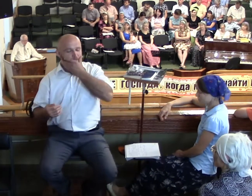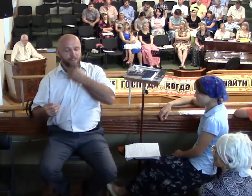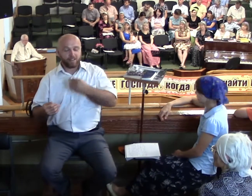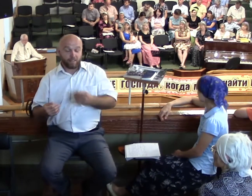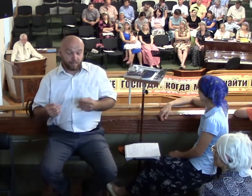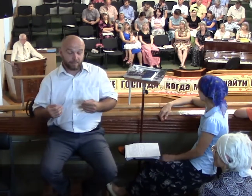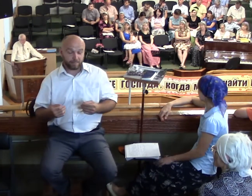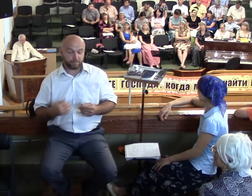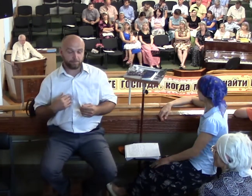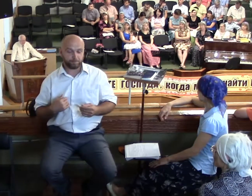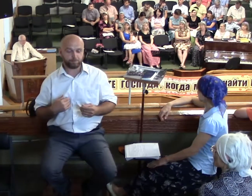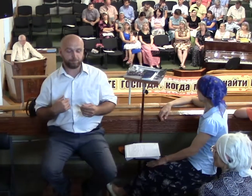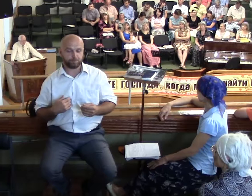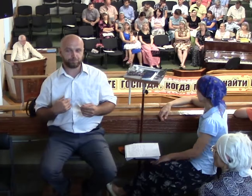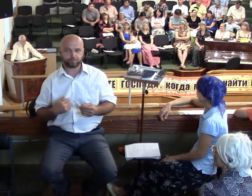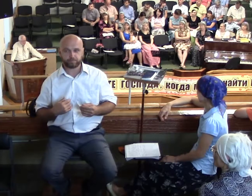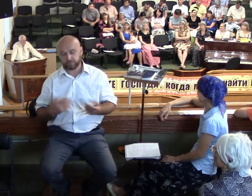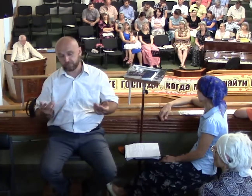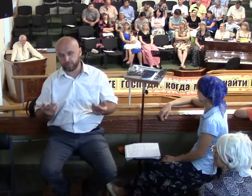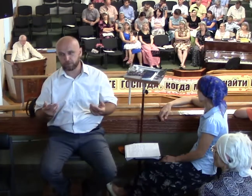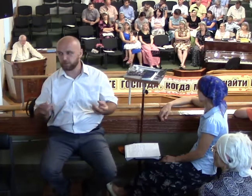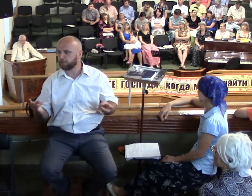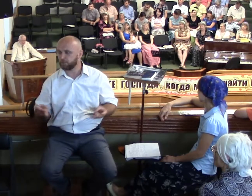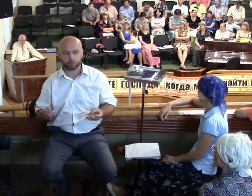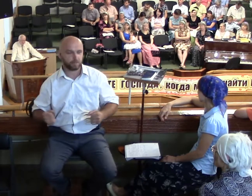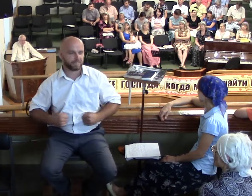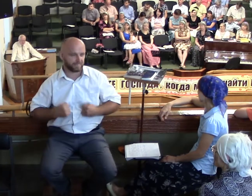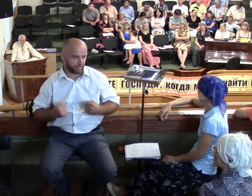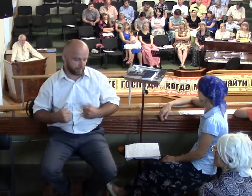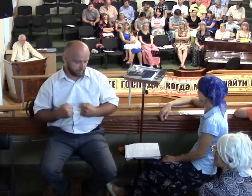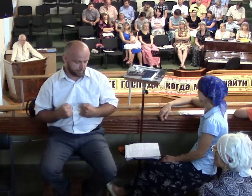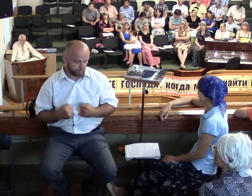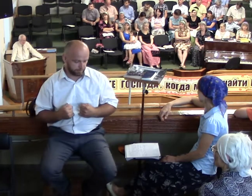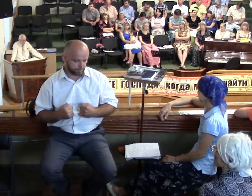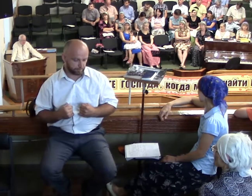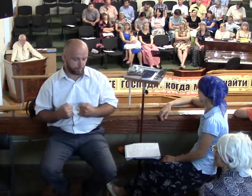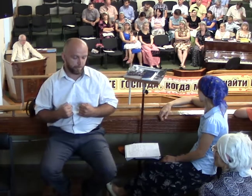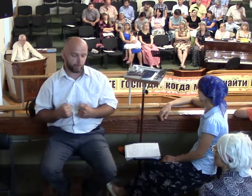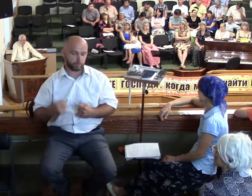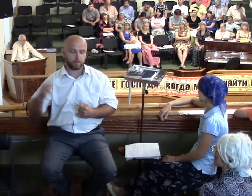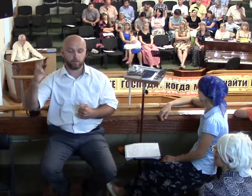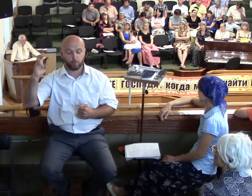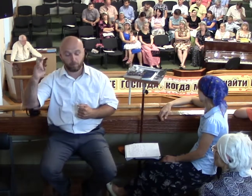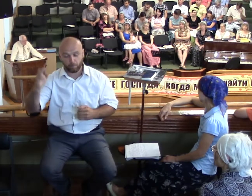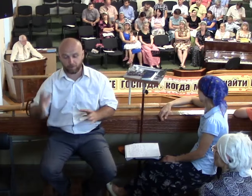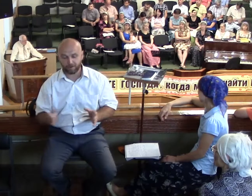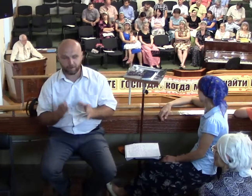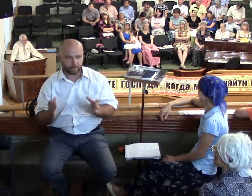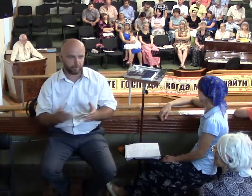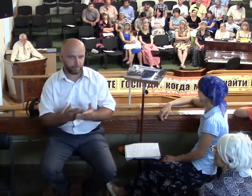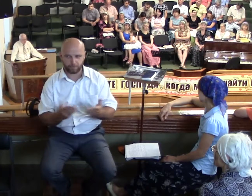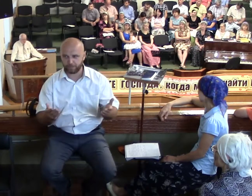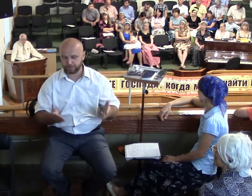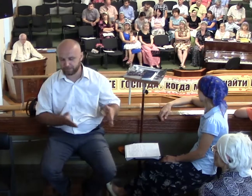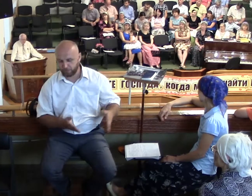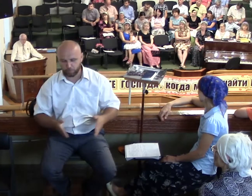Я ударил попасть, не специально. Но Бог хранит, я не говорю этих слов плохих. Я скажу вам,